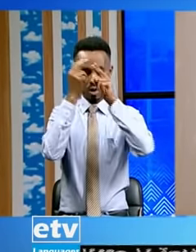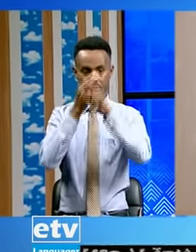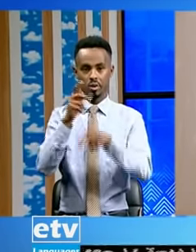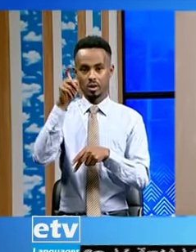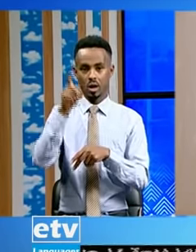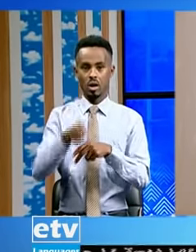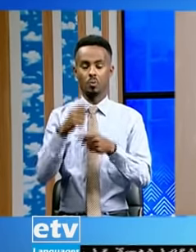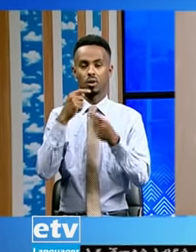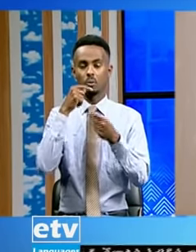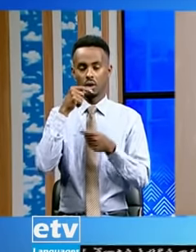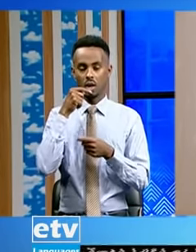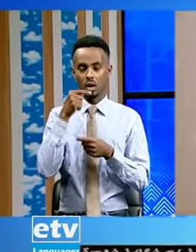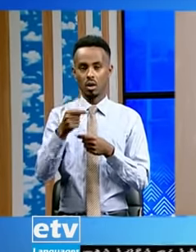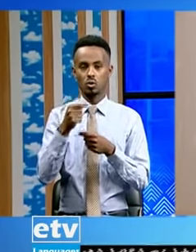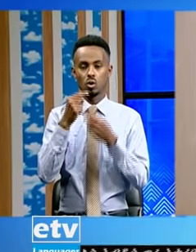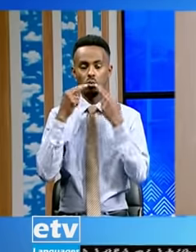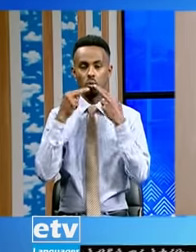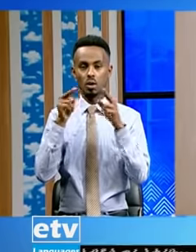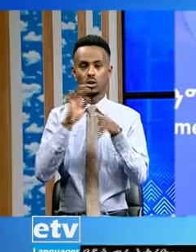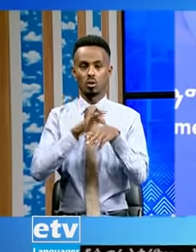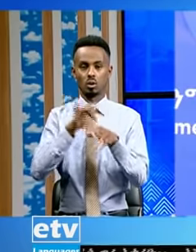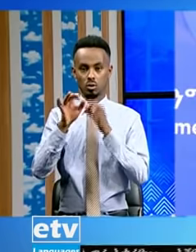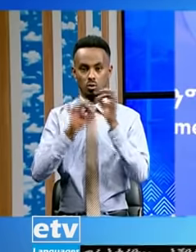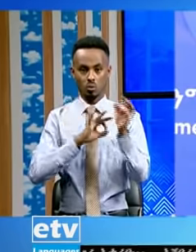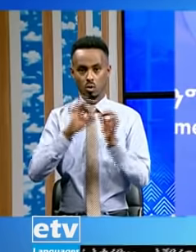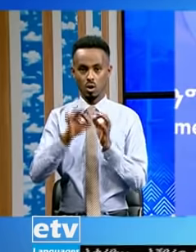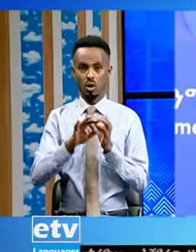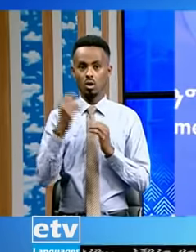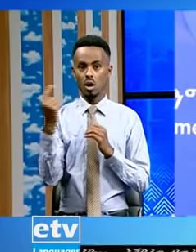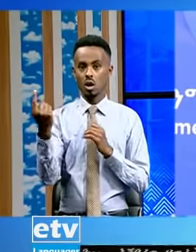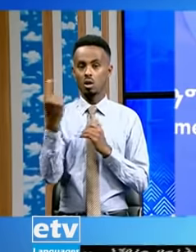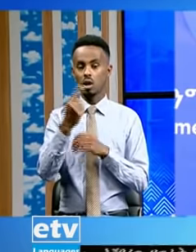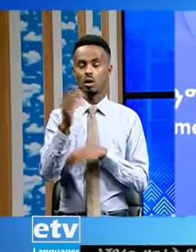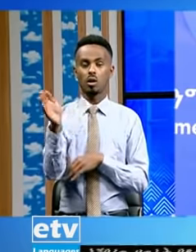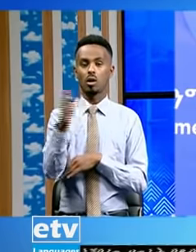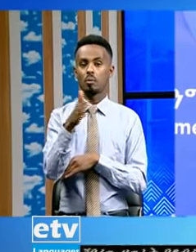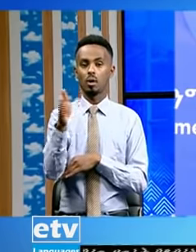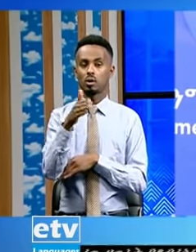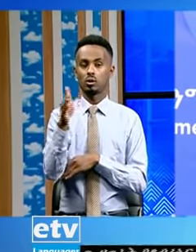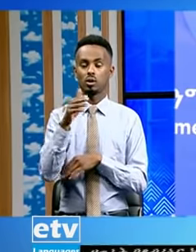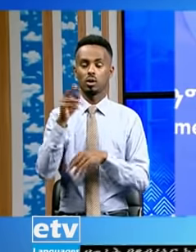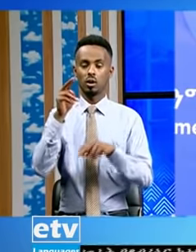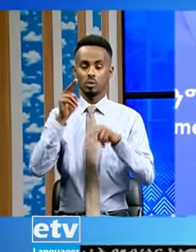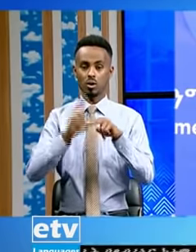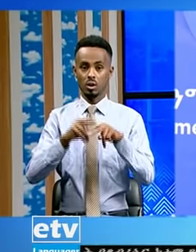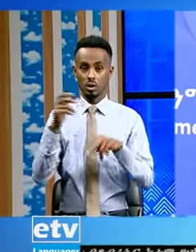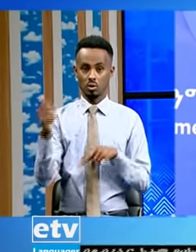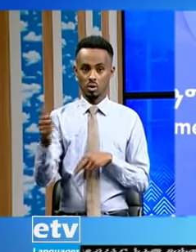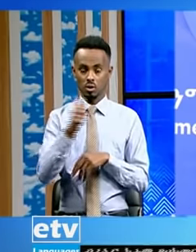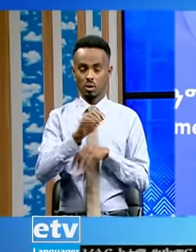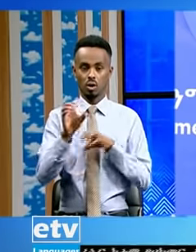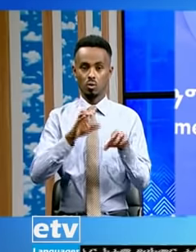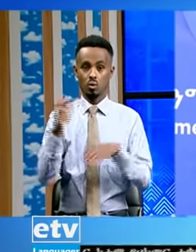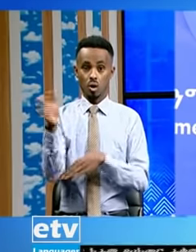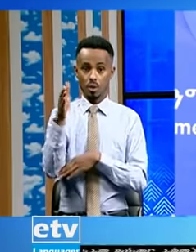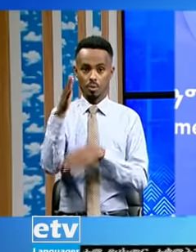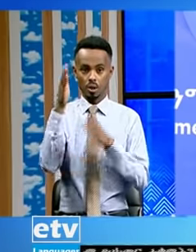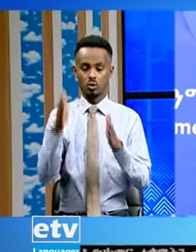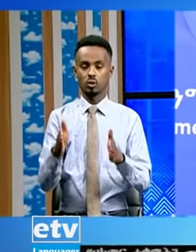እንዳለበት መናገራቸውን በመግለጫው ተጠቁሟል። አንዳንድ ኤምባሲዎች ተቀማጭነታቸውን አዲስ አበባ ያደረጉ